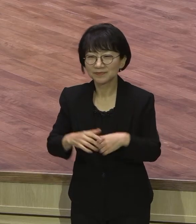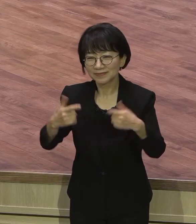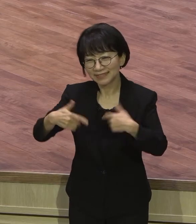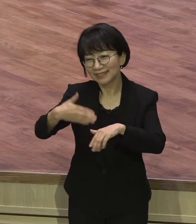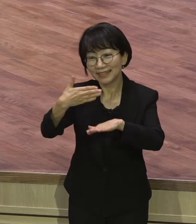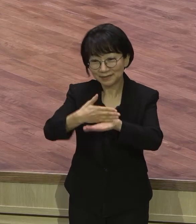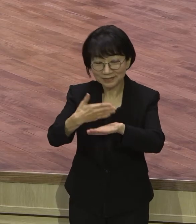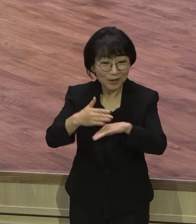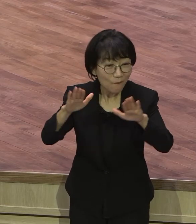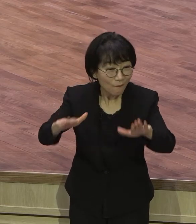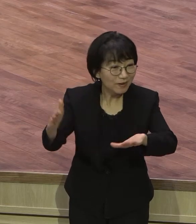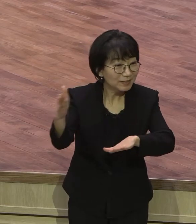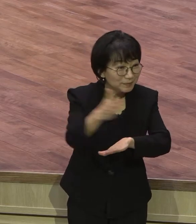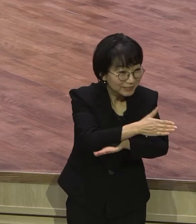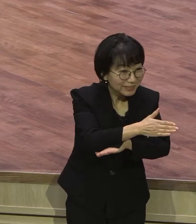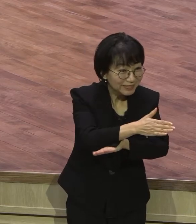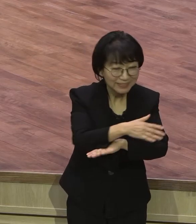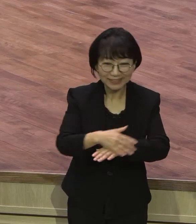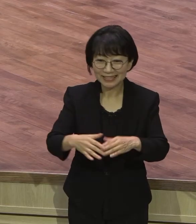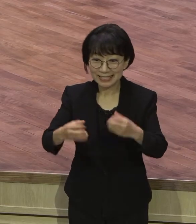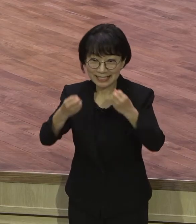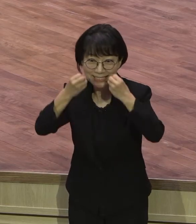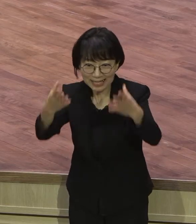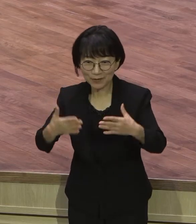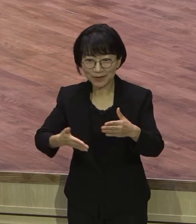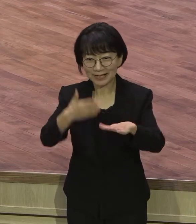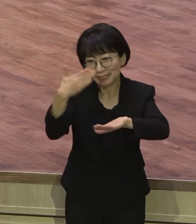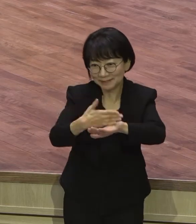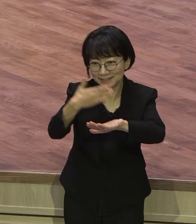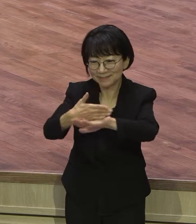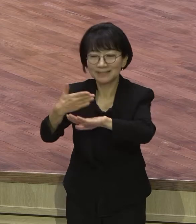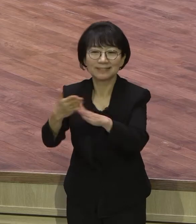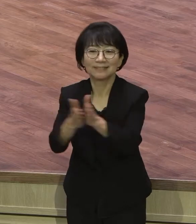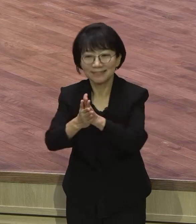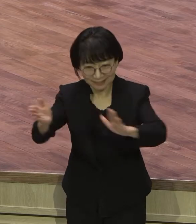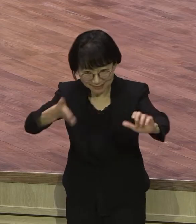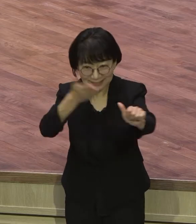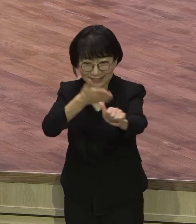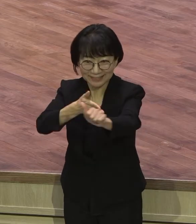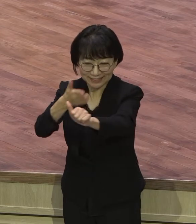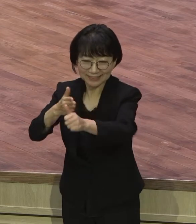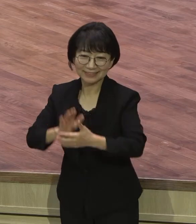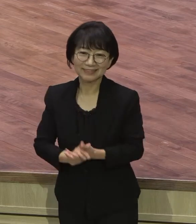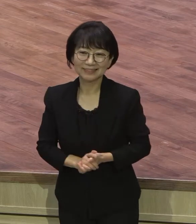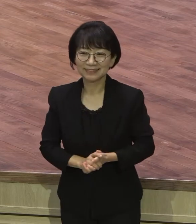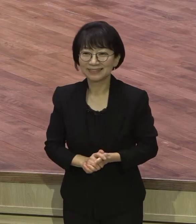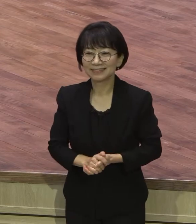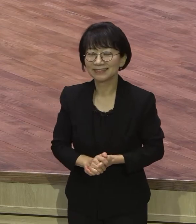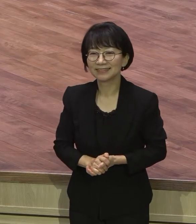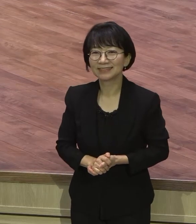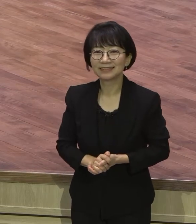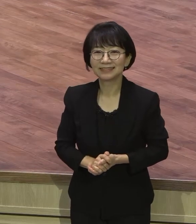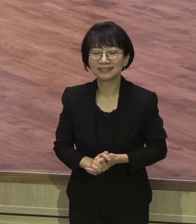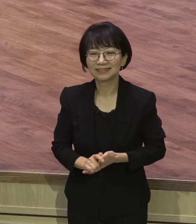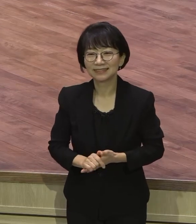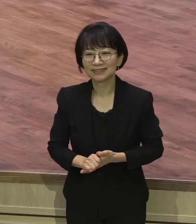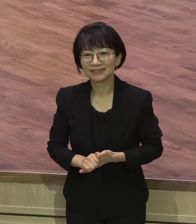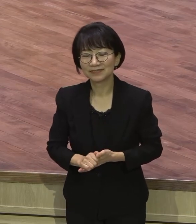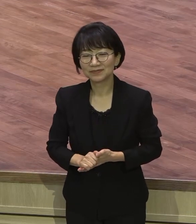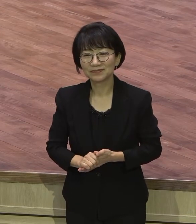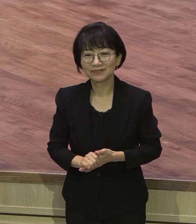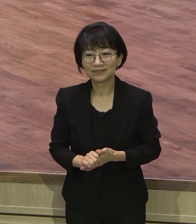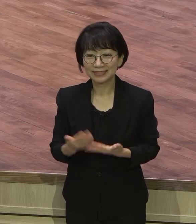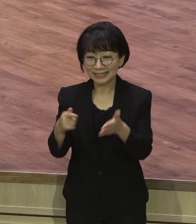감사 모드로 오늘부터 완전히 세트를 갖추시기 바랍니다. 감사 감사. 사실